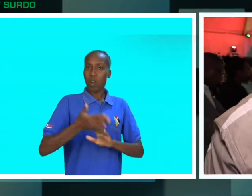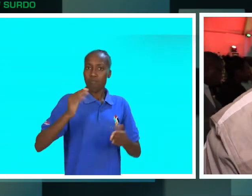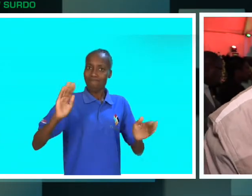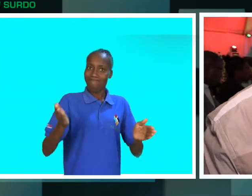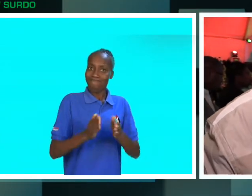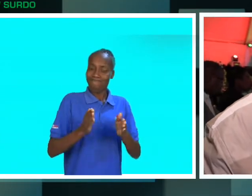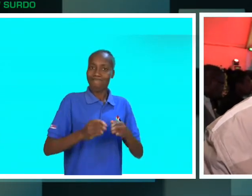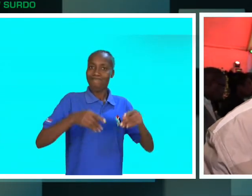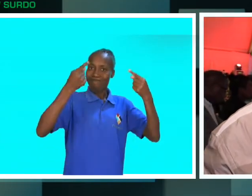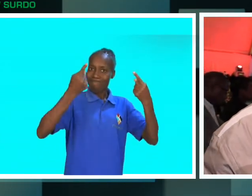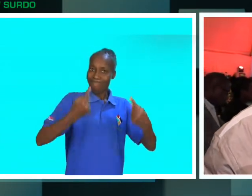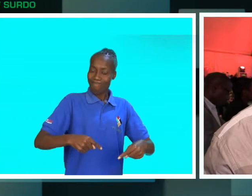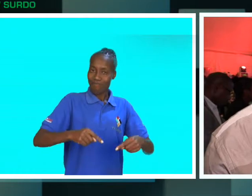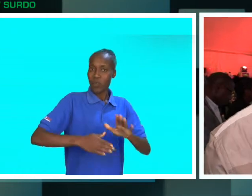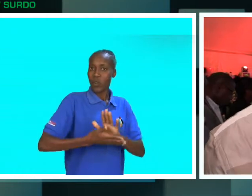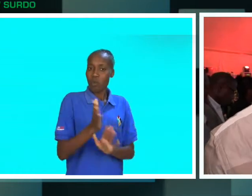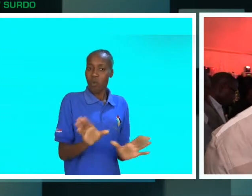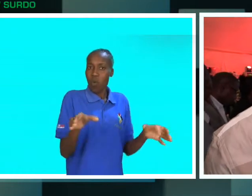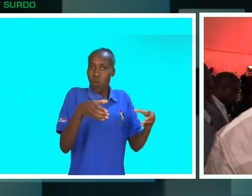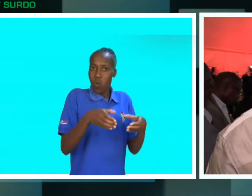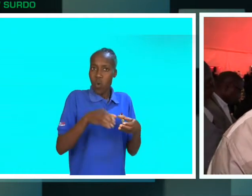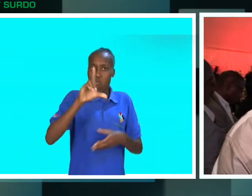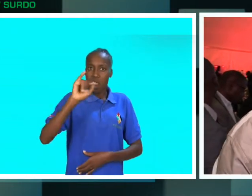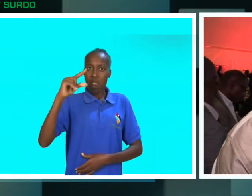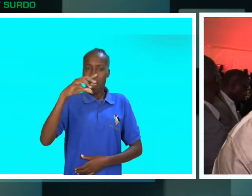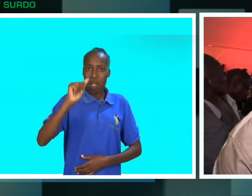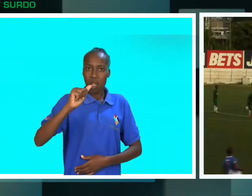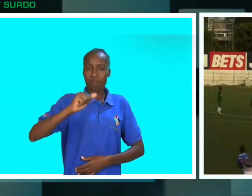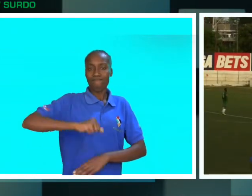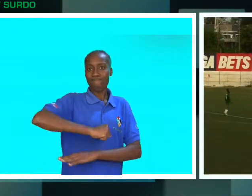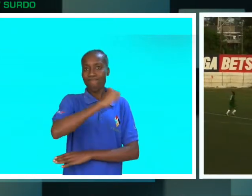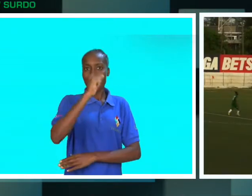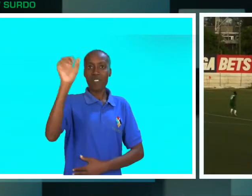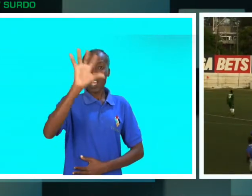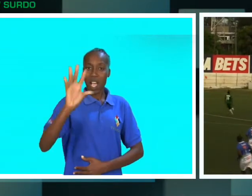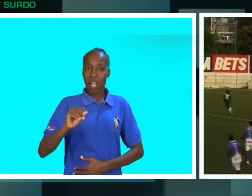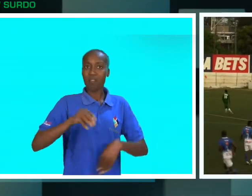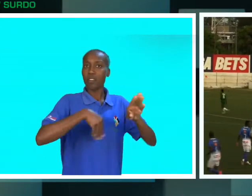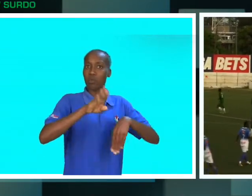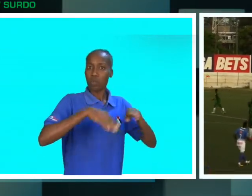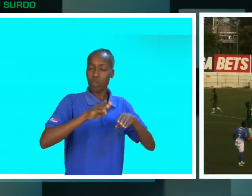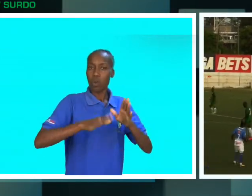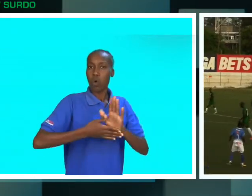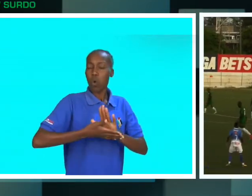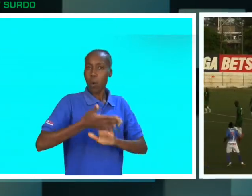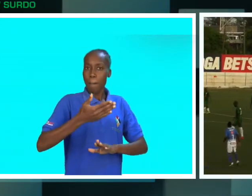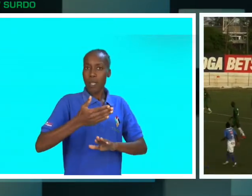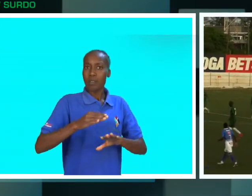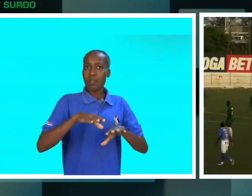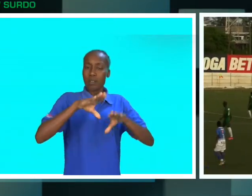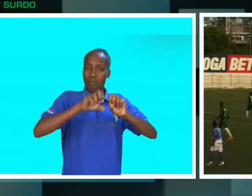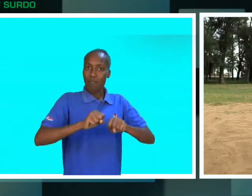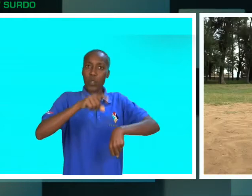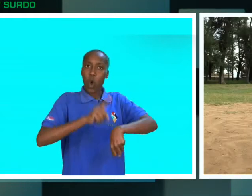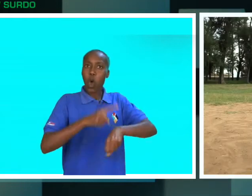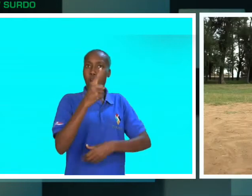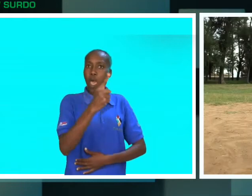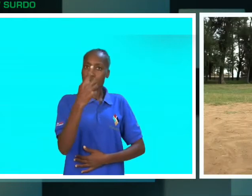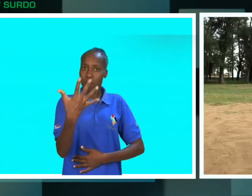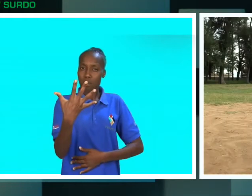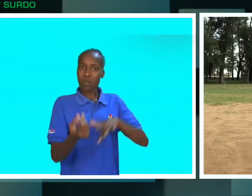da preeminatória de acesso à fase de grupo da Liga dos Campeões Africanos em Futebol. O jogo está